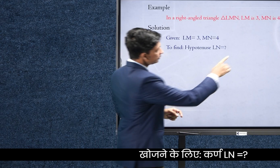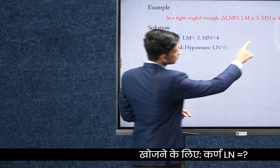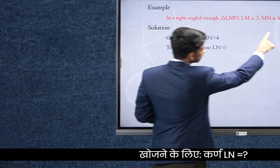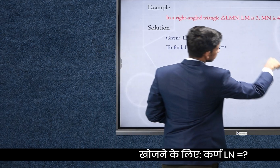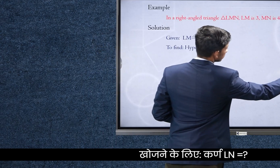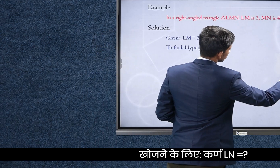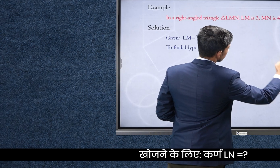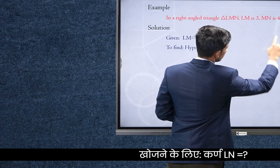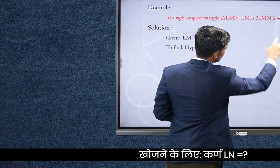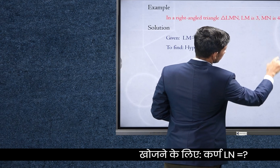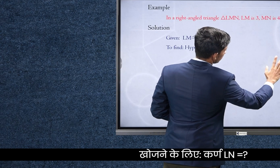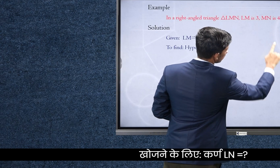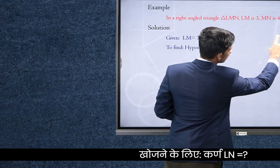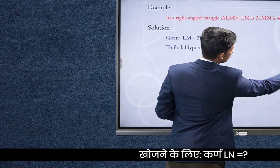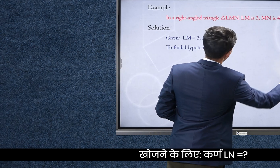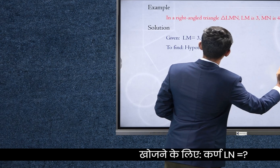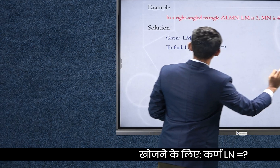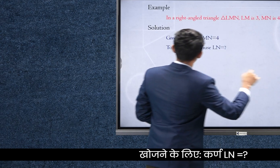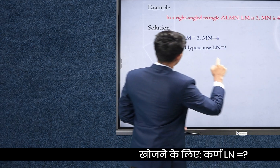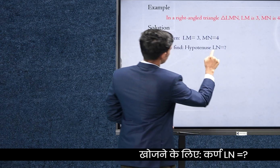खोजने के लिए कर्ण LN क्या है?